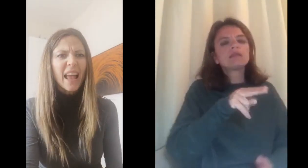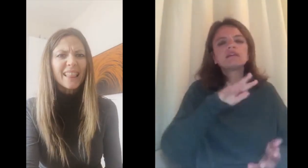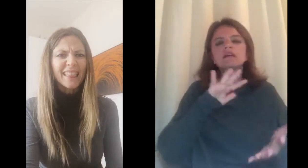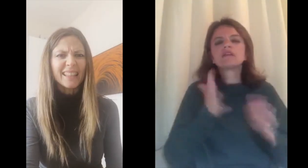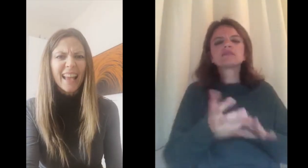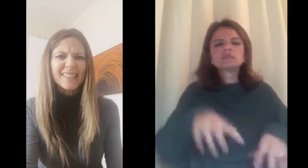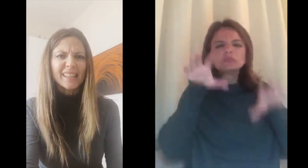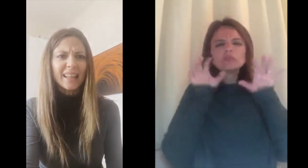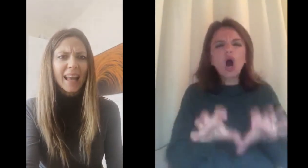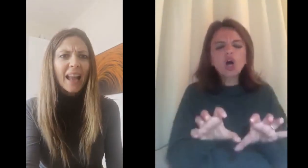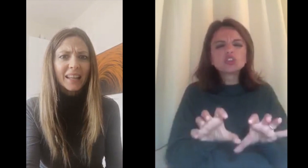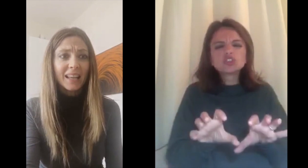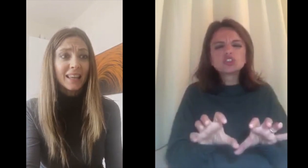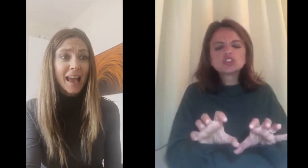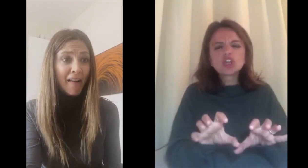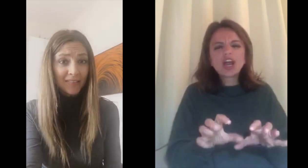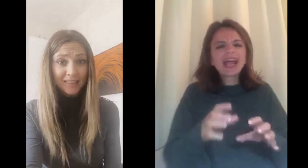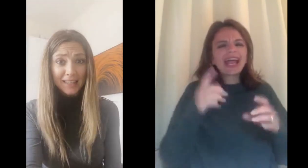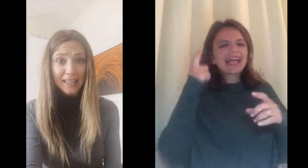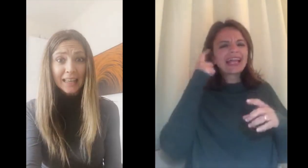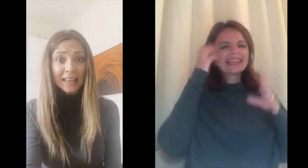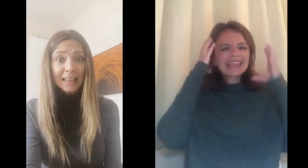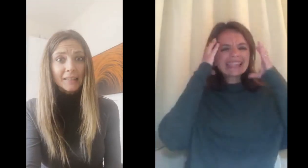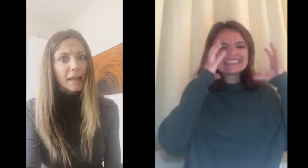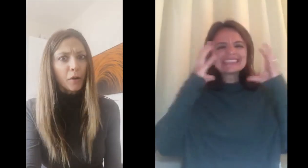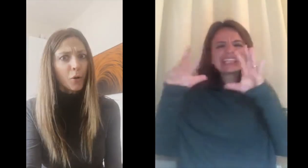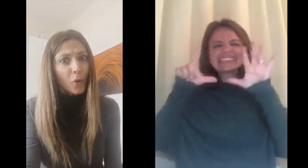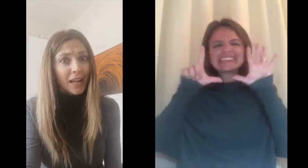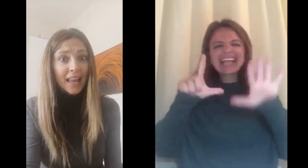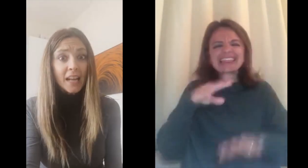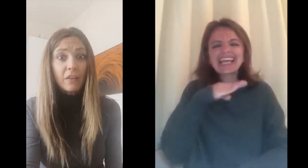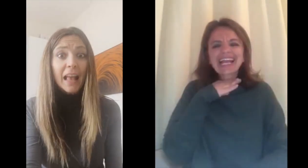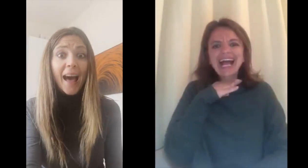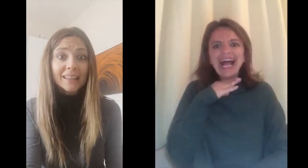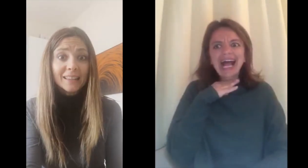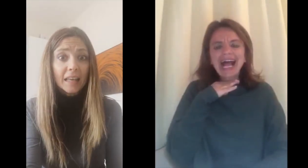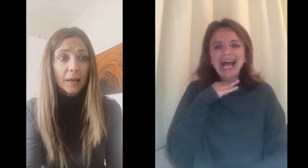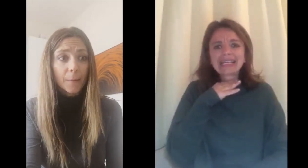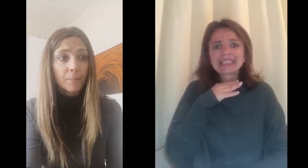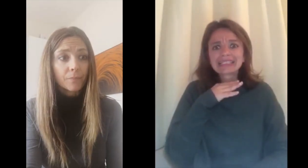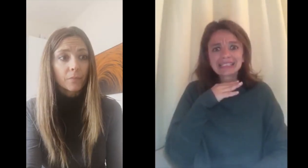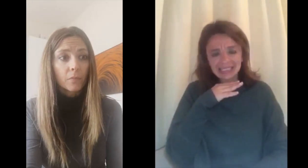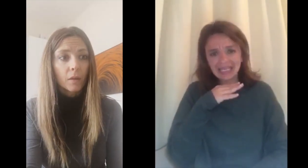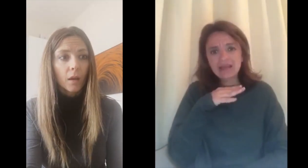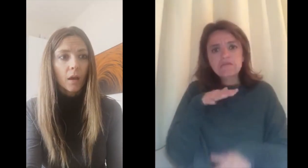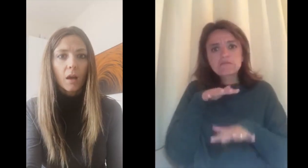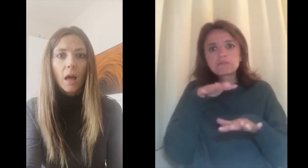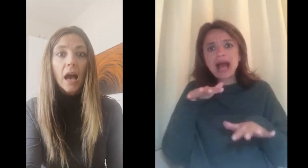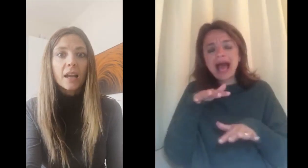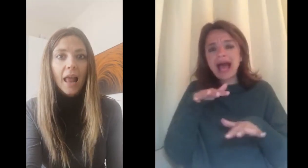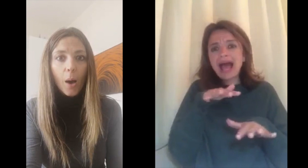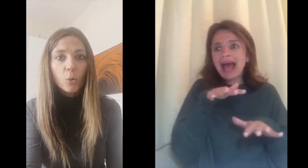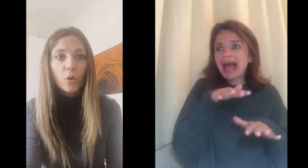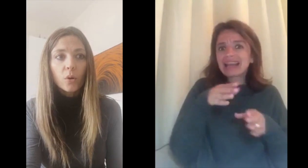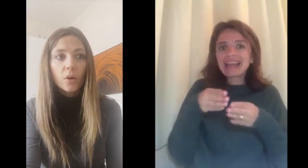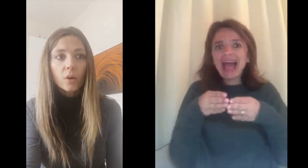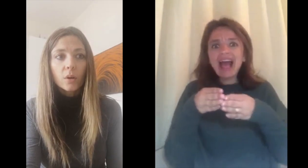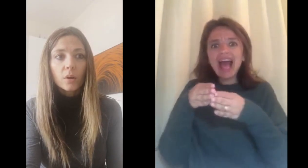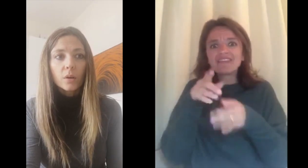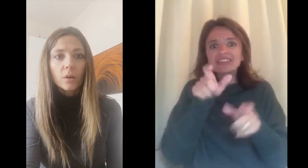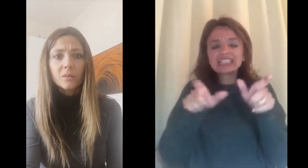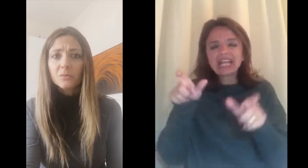con 7 teste di cani rimbianti, terrore dei naviganti. A